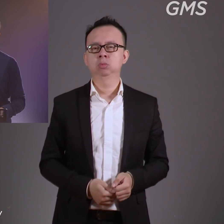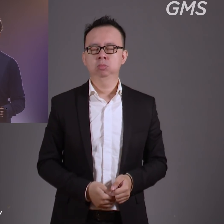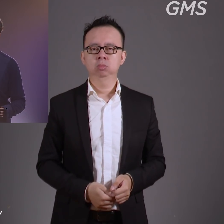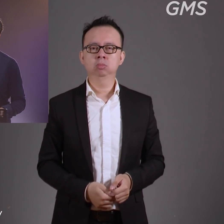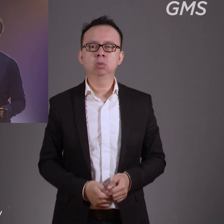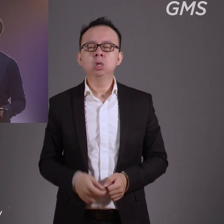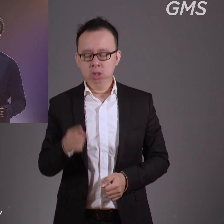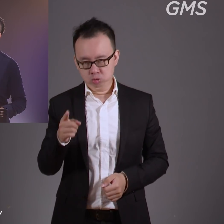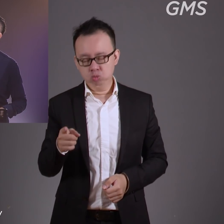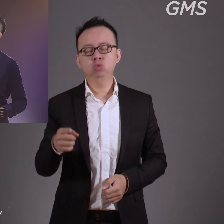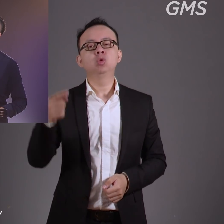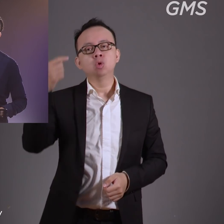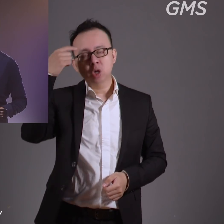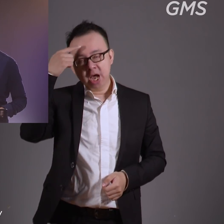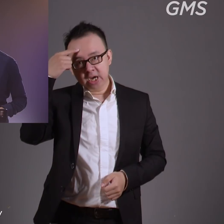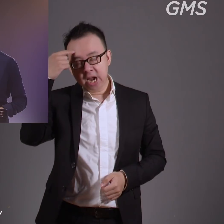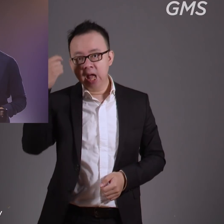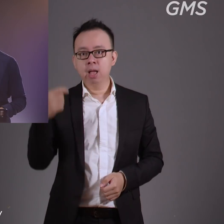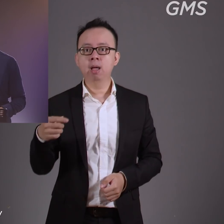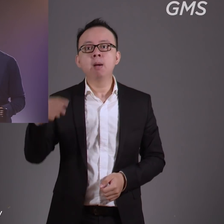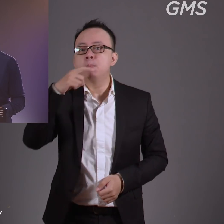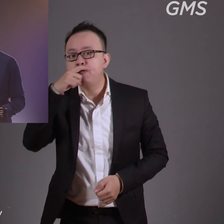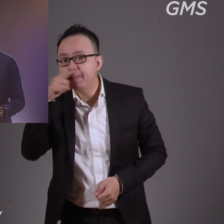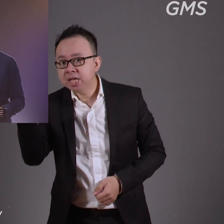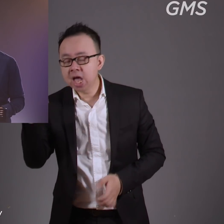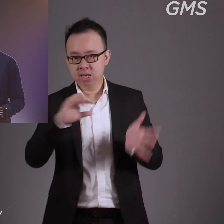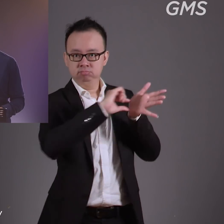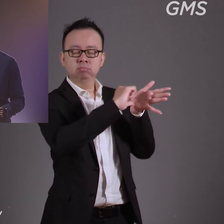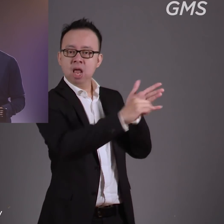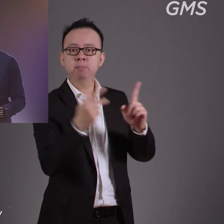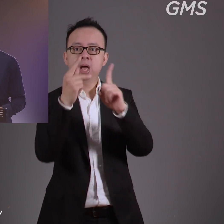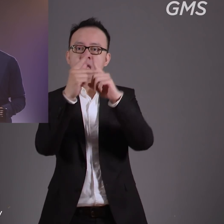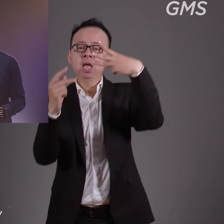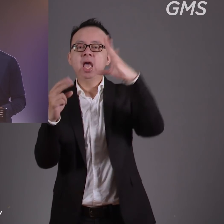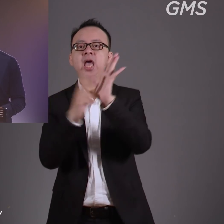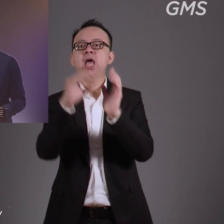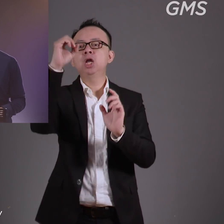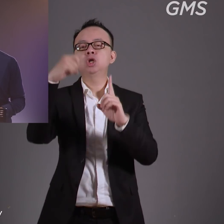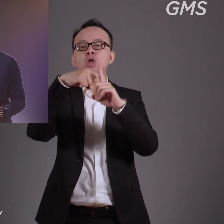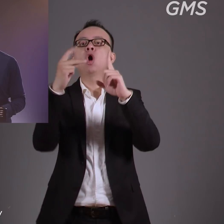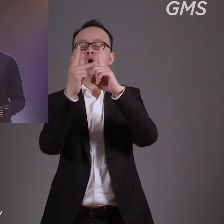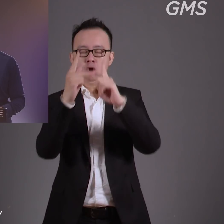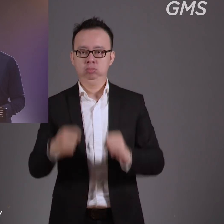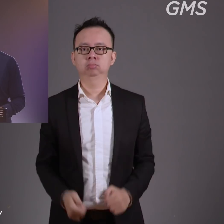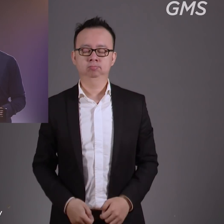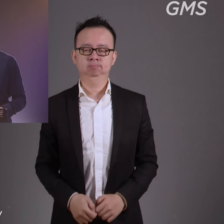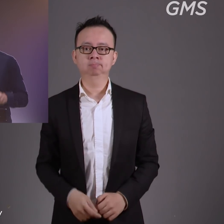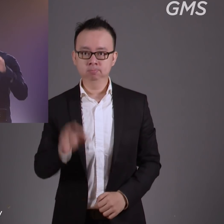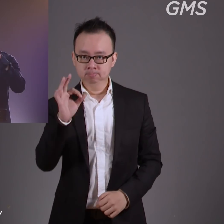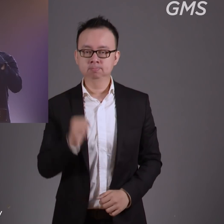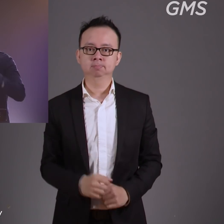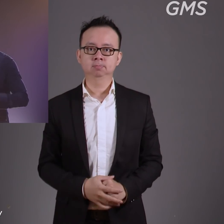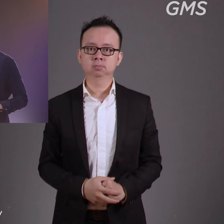percaya itu semua juga karena kejayaan Henok mengikut Tuhannya. Jangan pernah sia-siakan hidupmu itu.